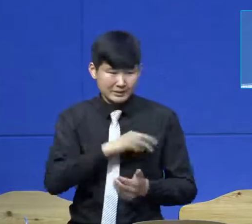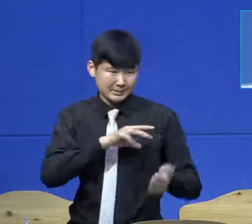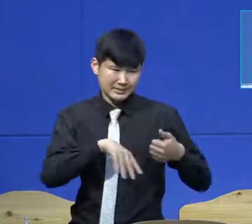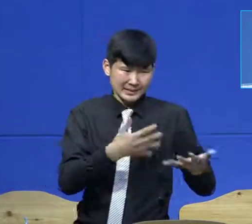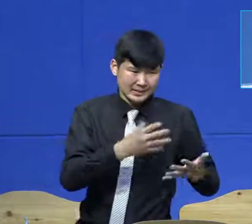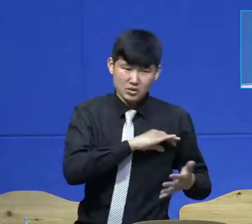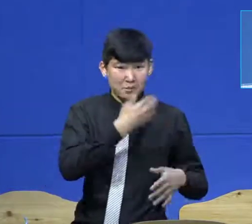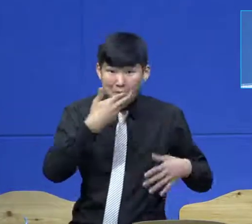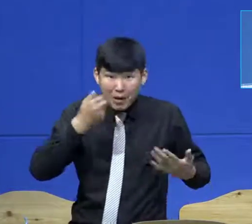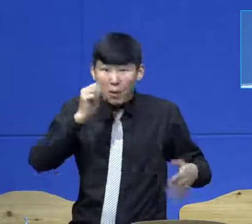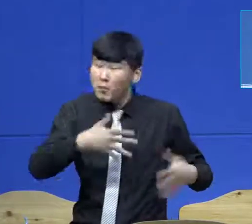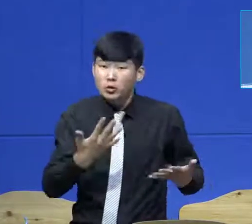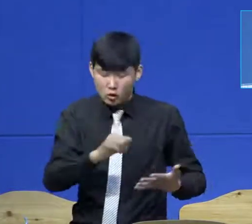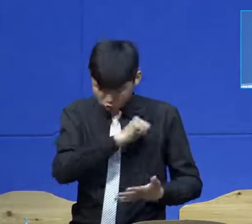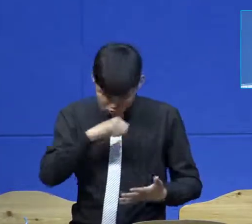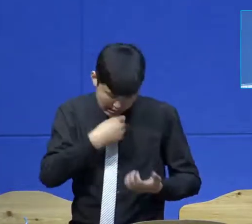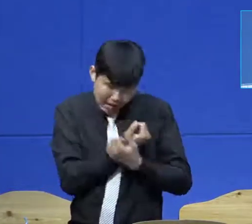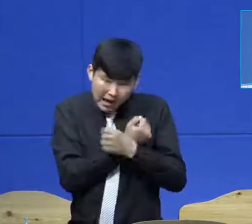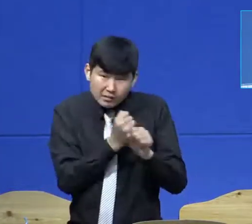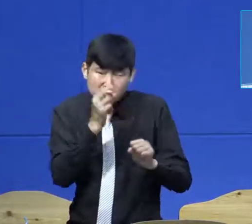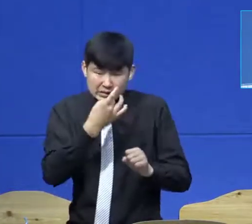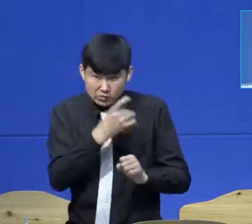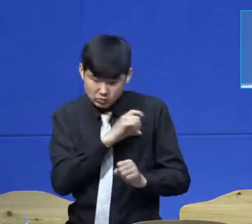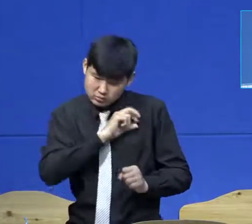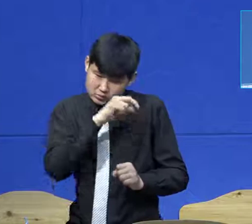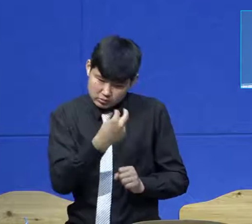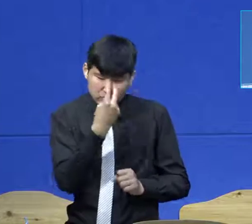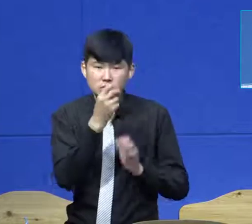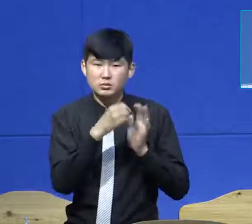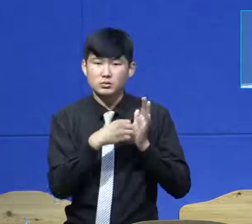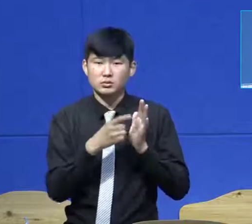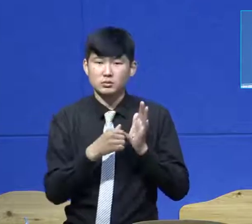сэтгэл байхгүй бол өөрийнхөө авралыг төрүүлээ тэрхүү шалгаж үзэх ёстой.